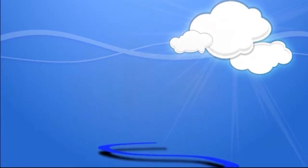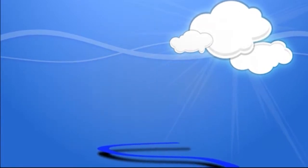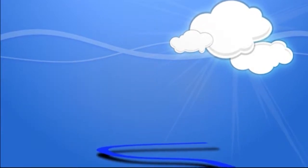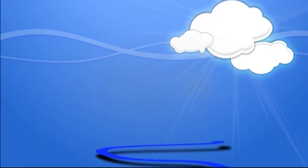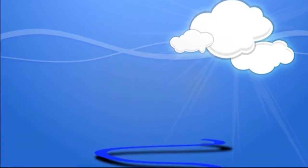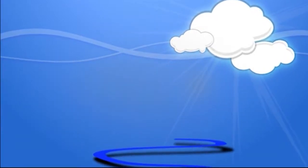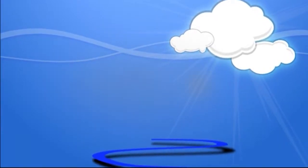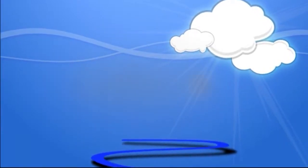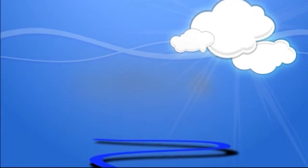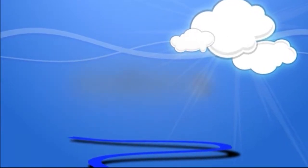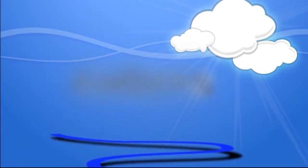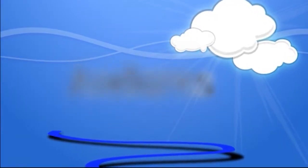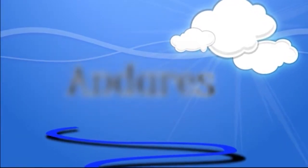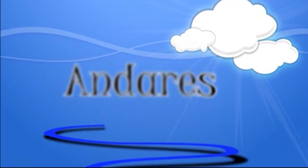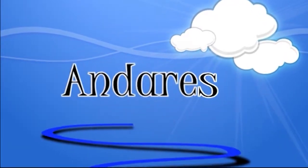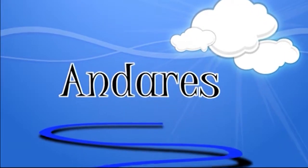Música